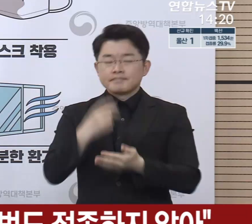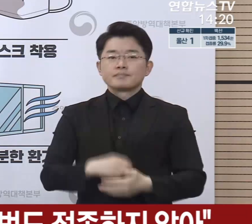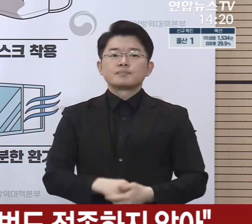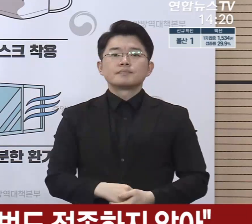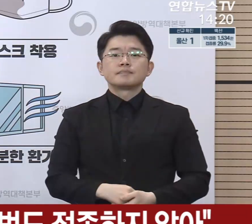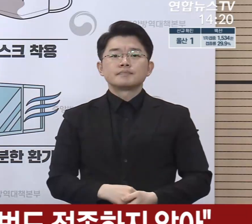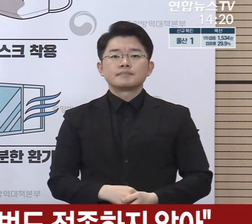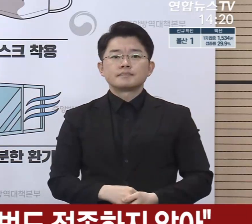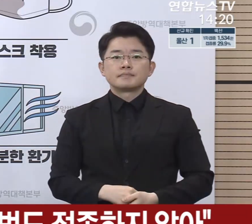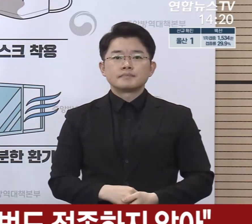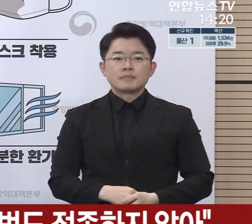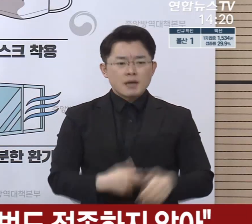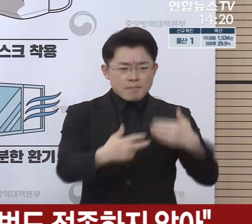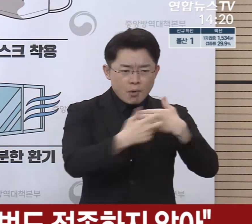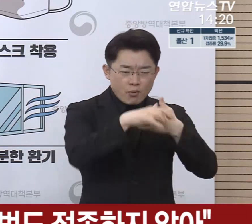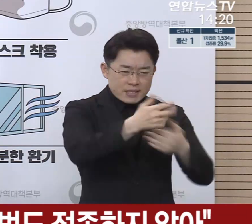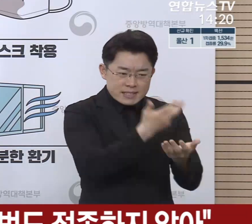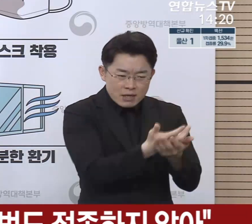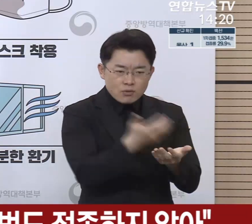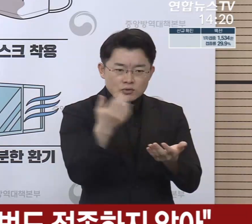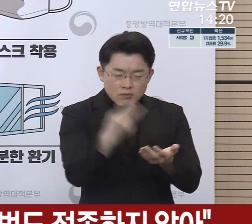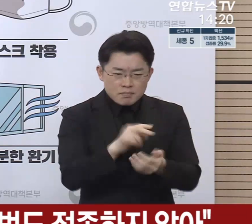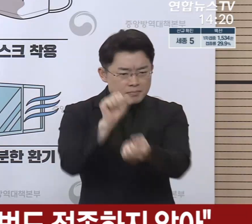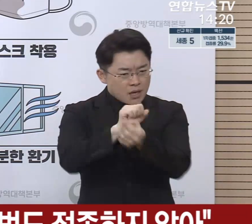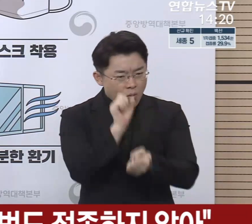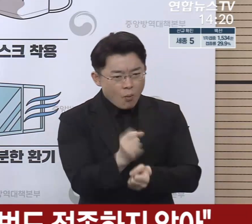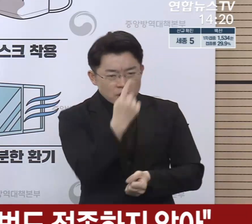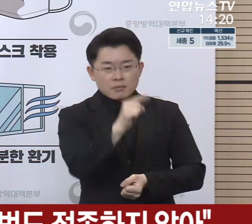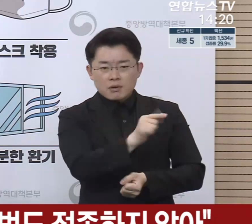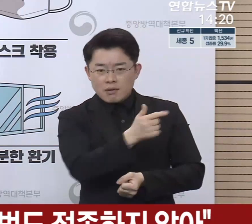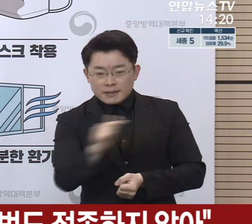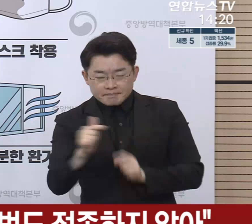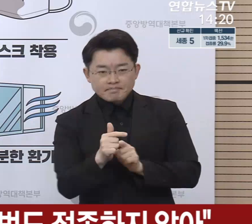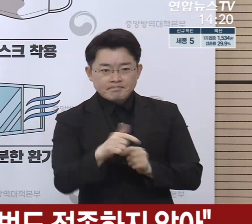있었습니다. 의무기록, 역학조사 등을 바탕으로